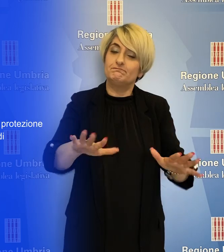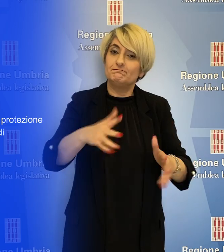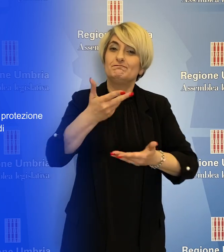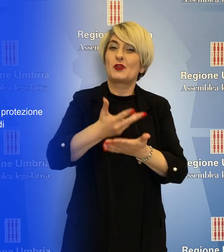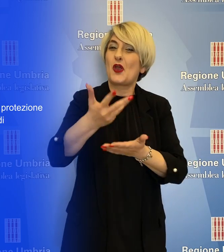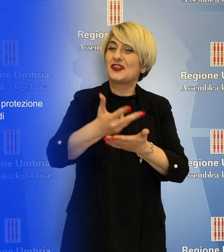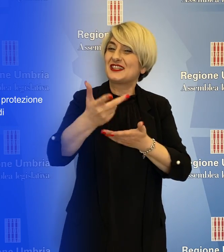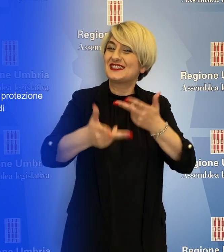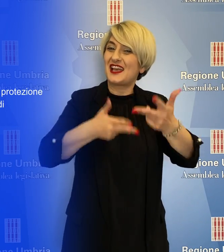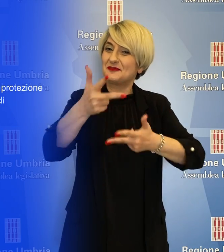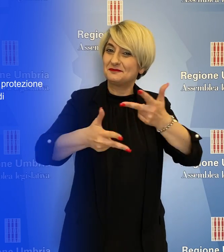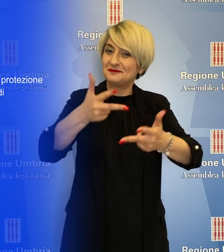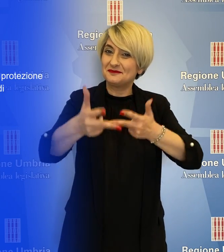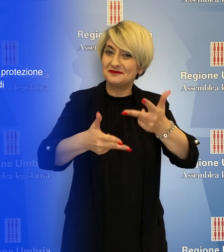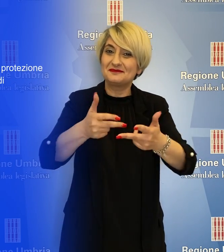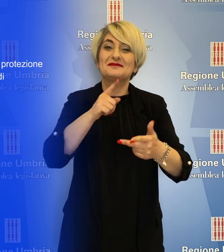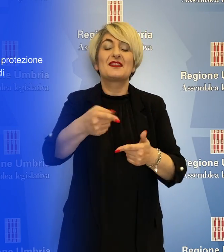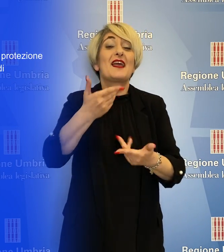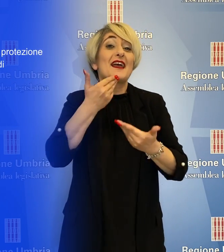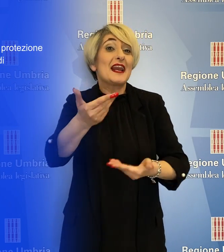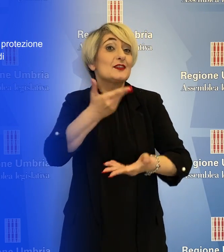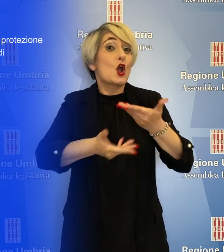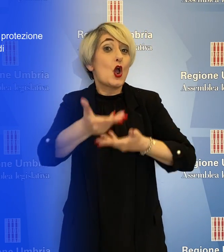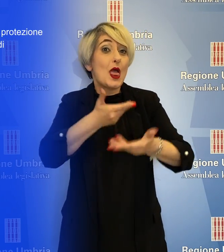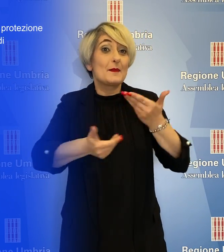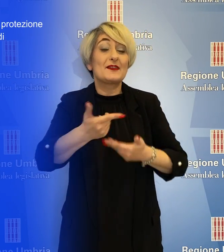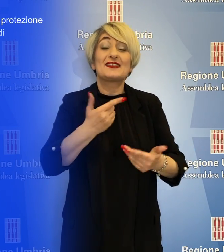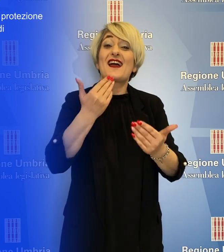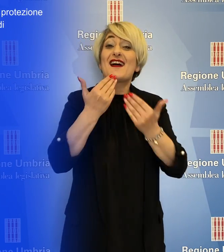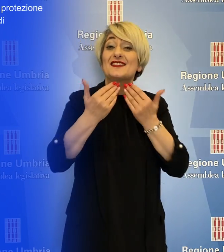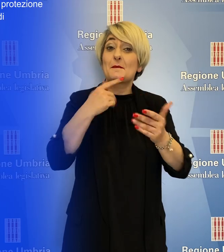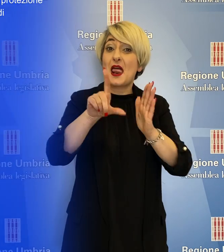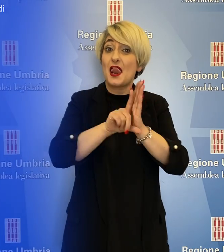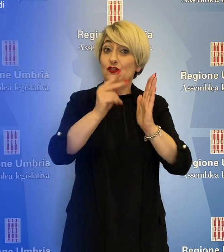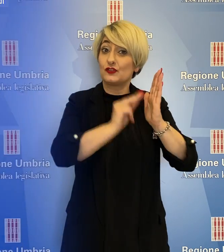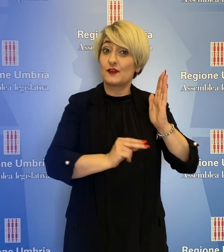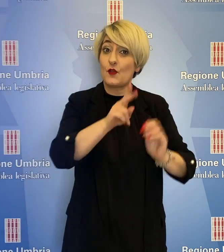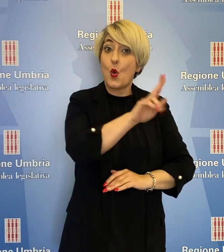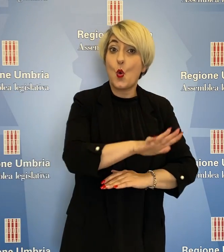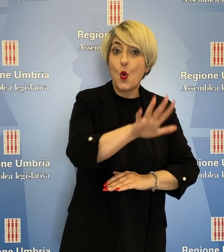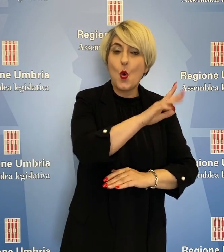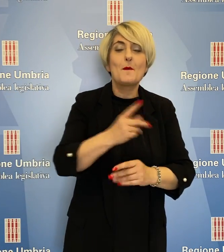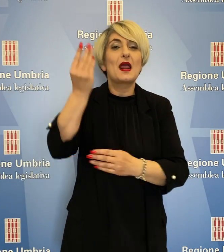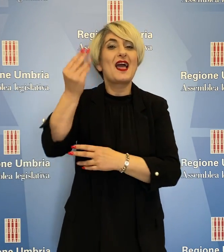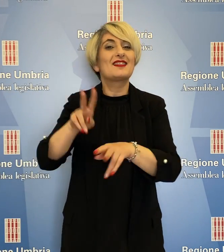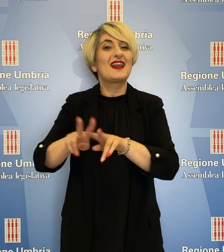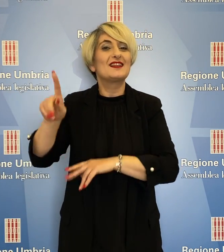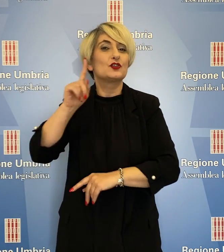collaborazione tra l'Assemblea legislativa dell'Umbria e l'ente nazionale Sordi, Consiglio regionale dell'Umbria.